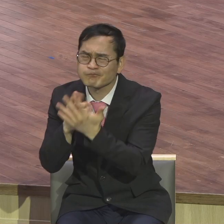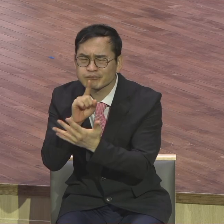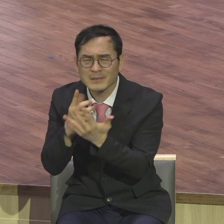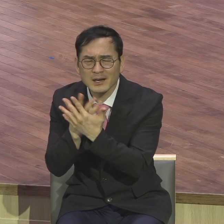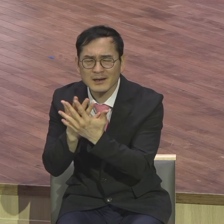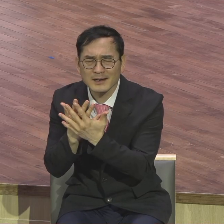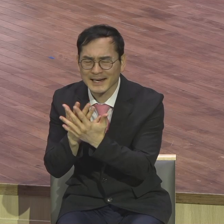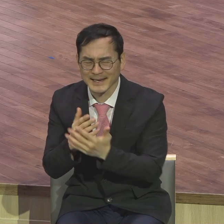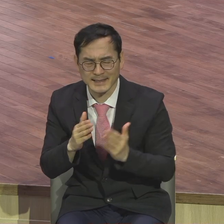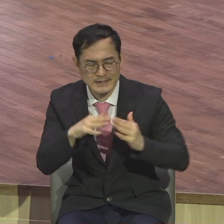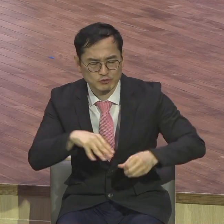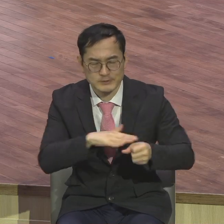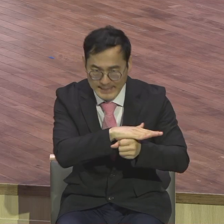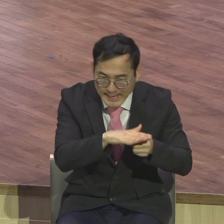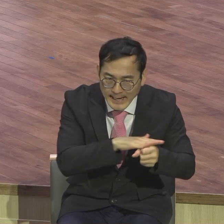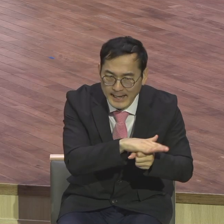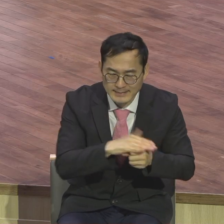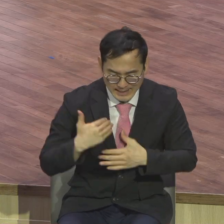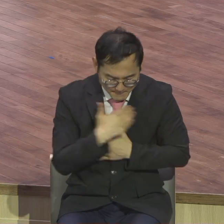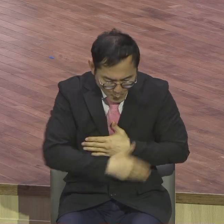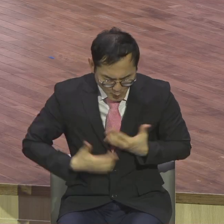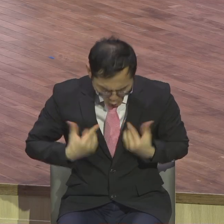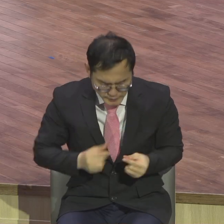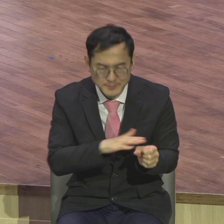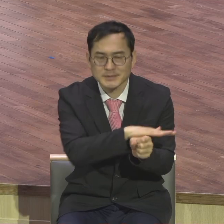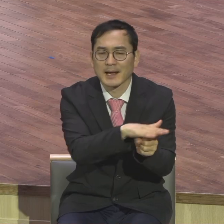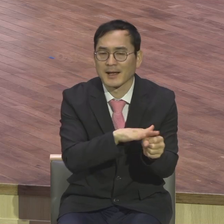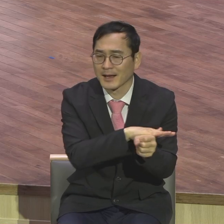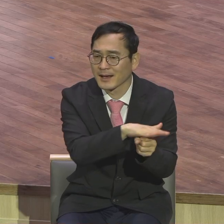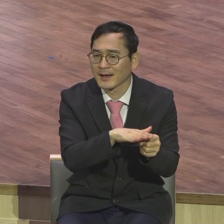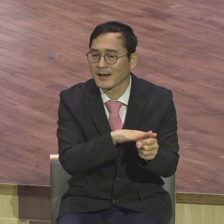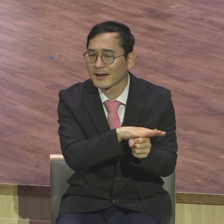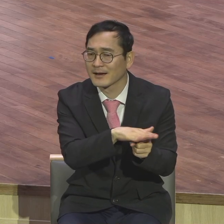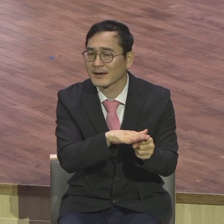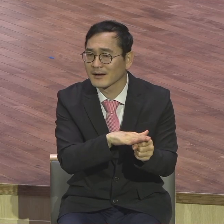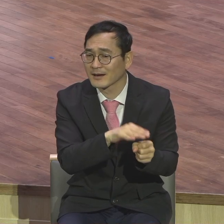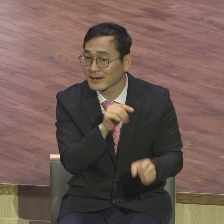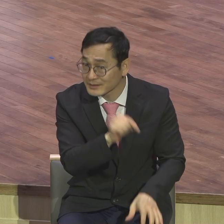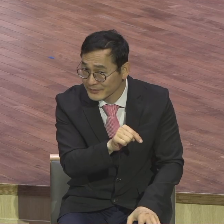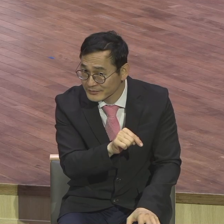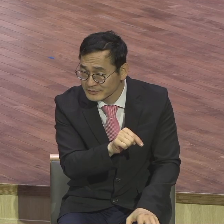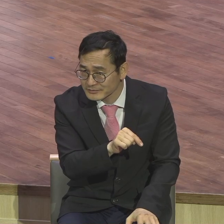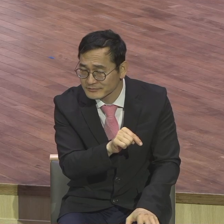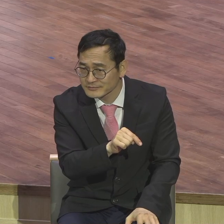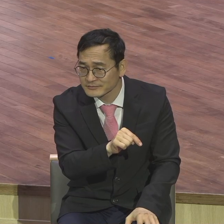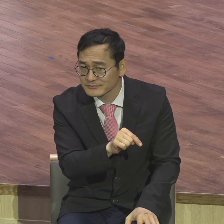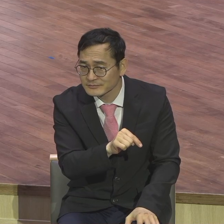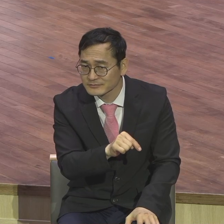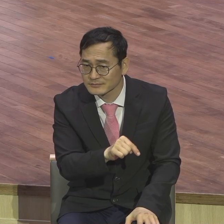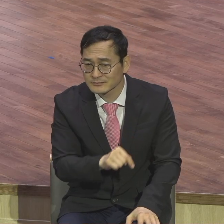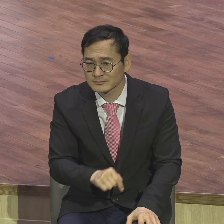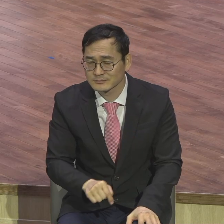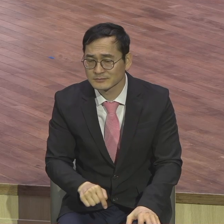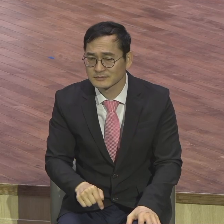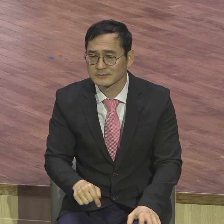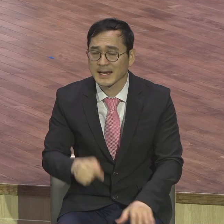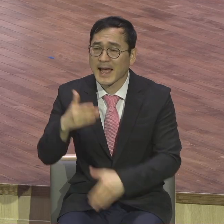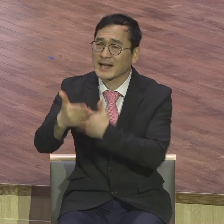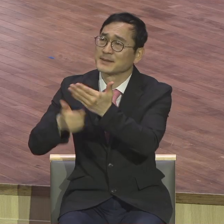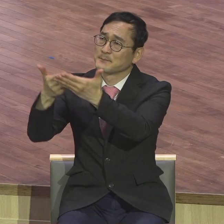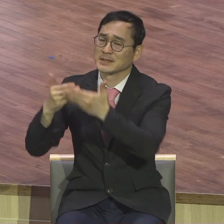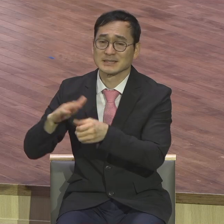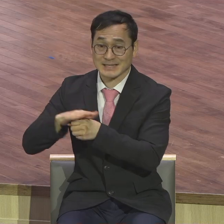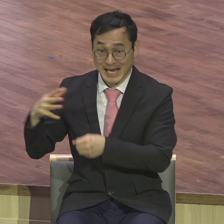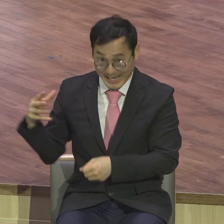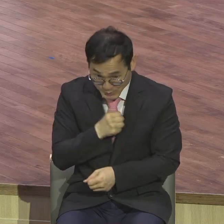아합의 사랑입니다. 내 이웃을 내 몸같이 사랑하라 이것은요 내가 받은 하나님의 사랑으로 이웃을